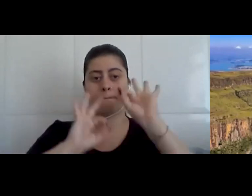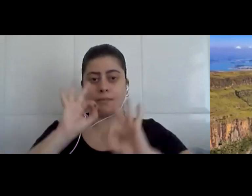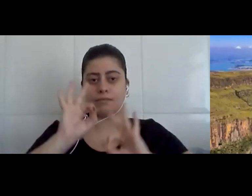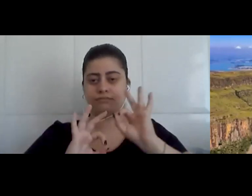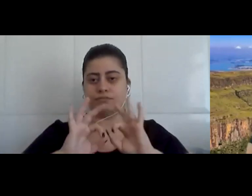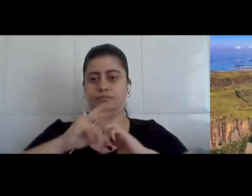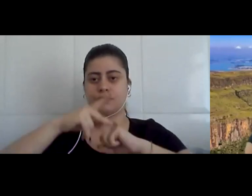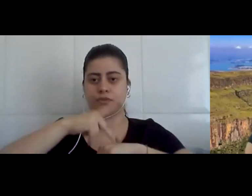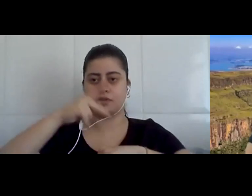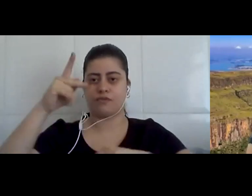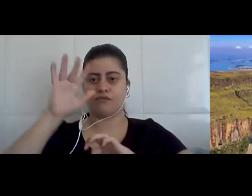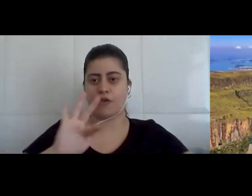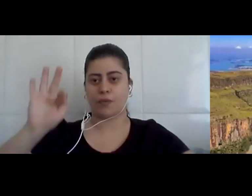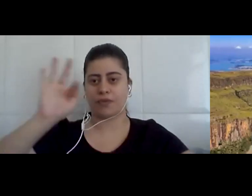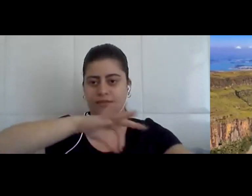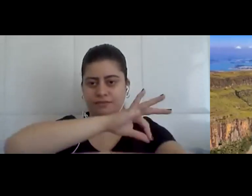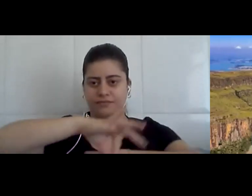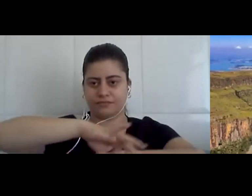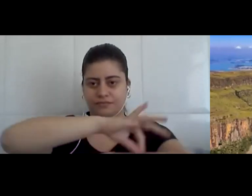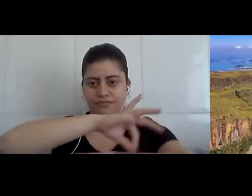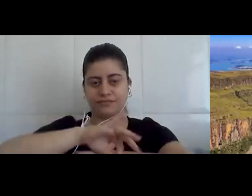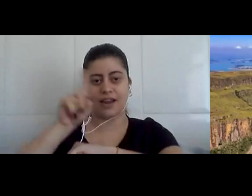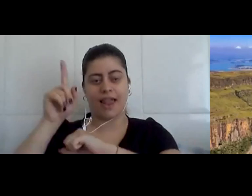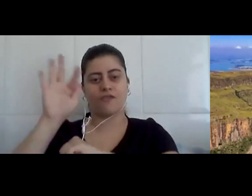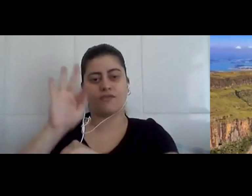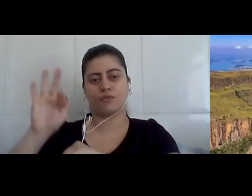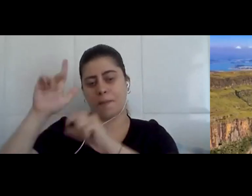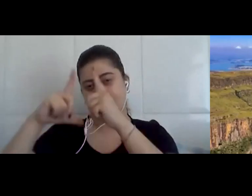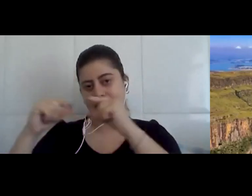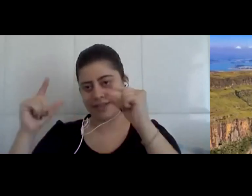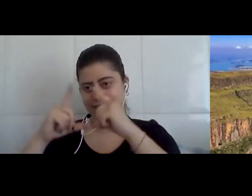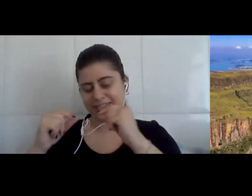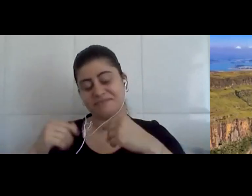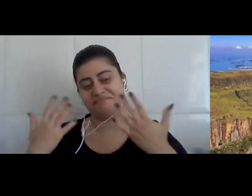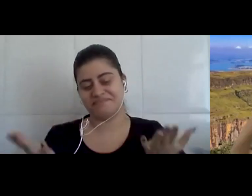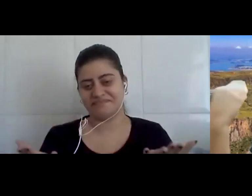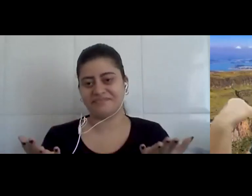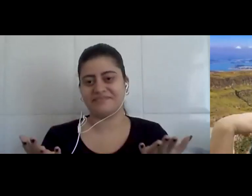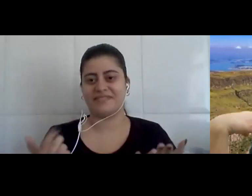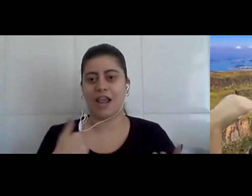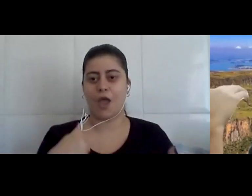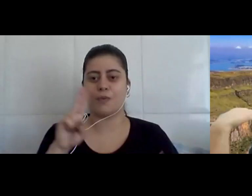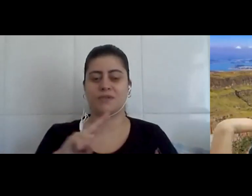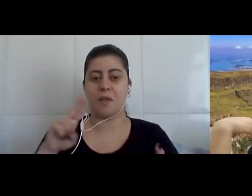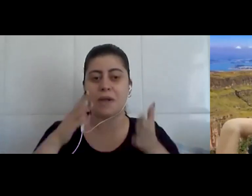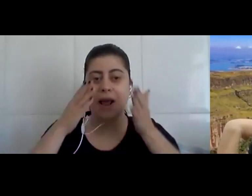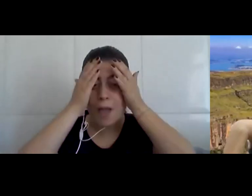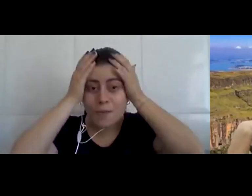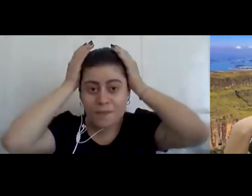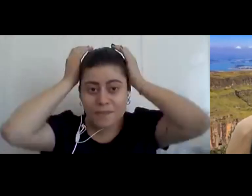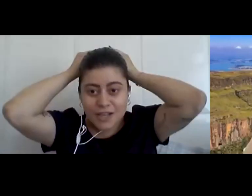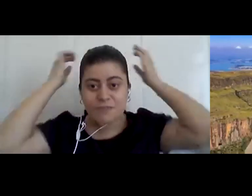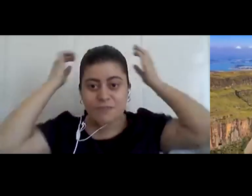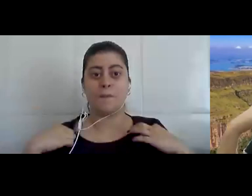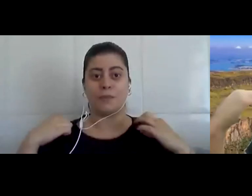Arquitetura e Urbanismo da Universidade de Brasília. Bom, no momento eu estou usando meu cabelo preso, uma blusa